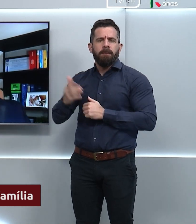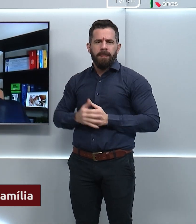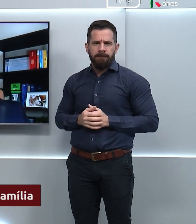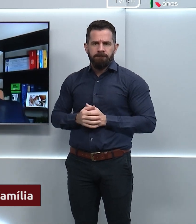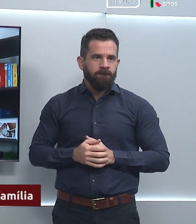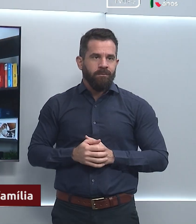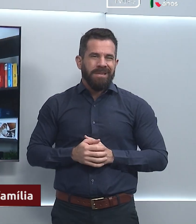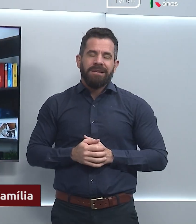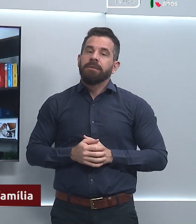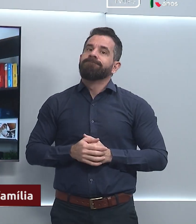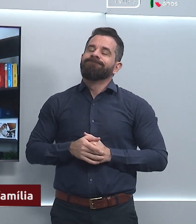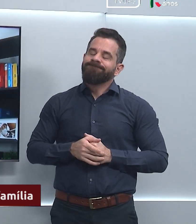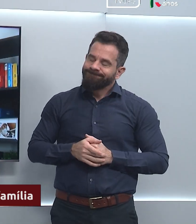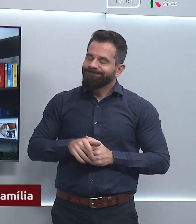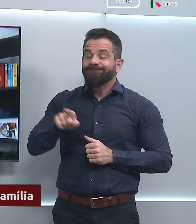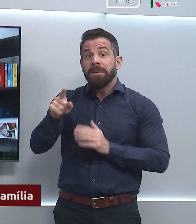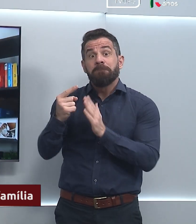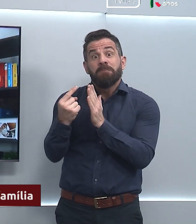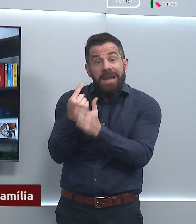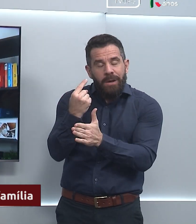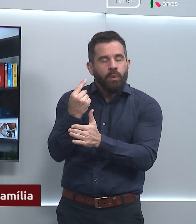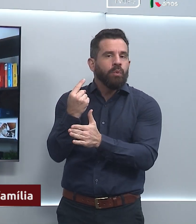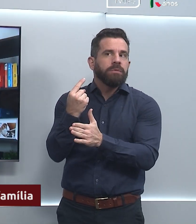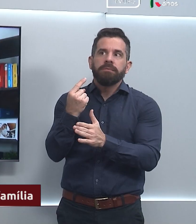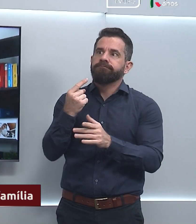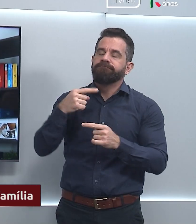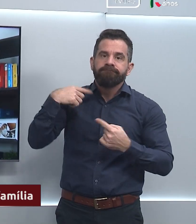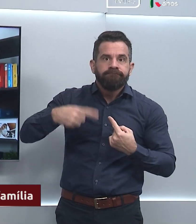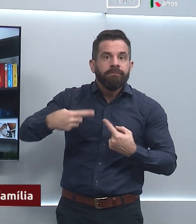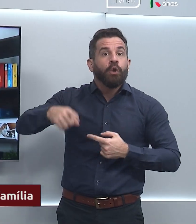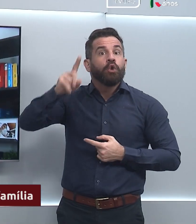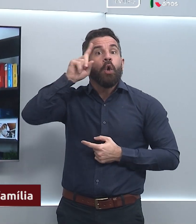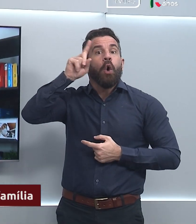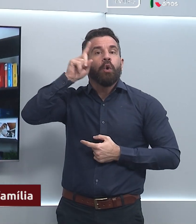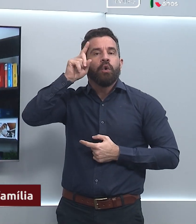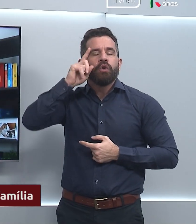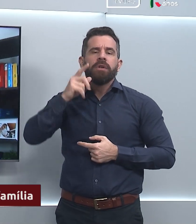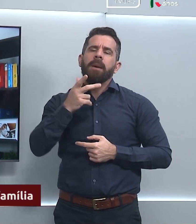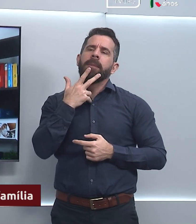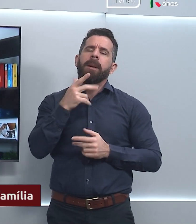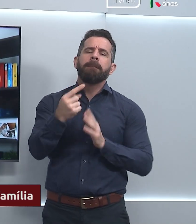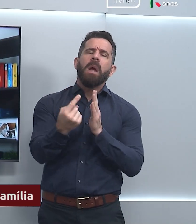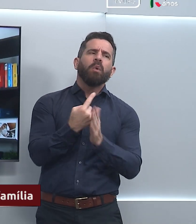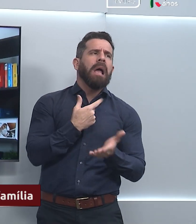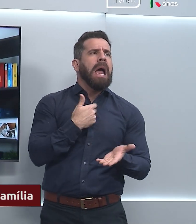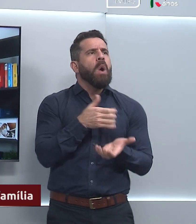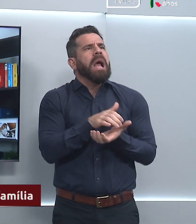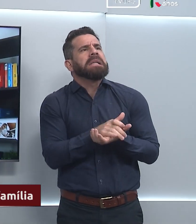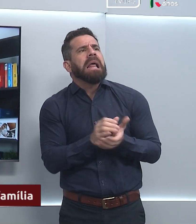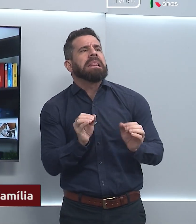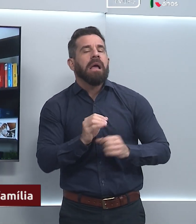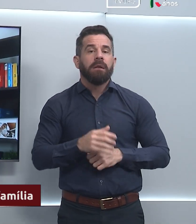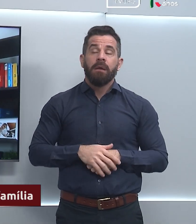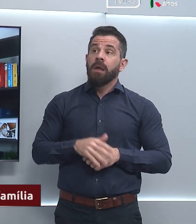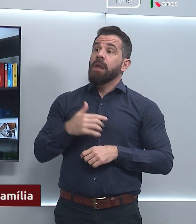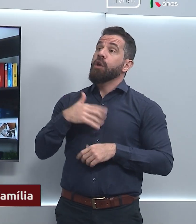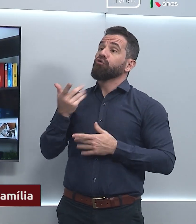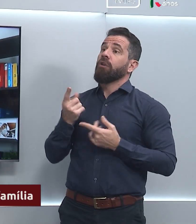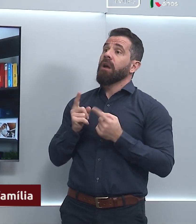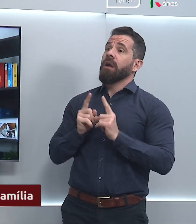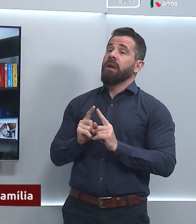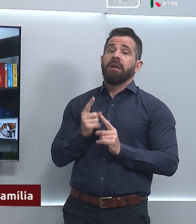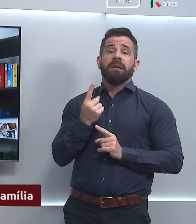recebo aqui do escritório. Doutor, a gente não é casado. Eu falo assim, mas espera aí, vamos ver, quanto tempo vocês moram juntos? A gente já está há 15 anos